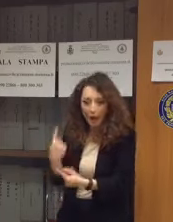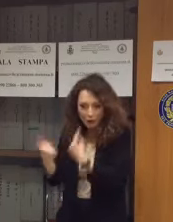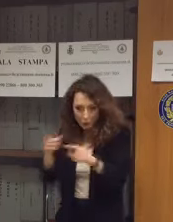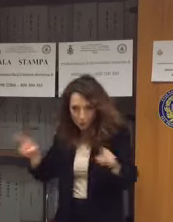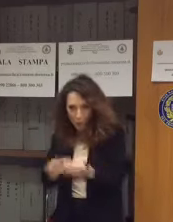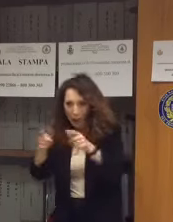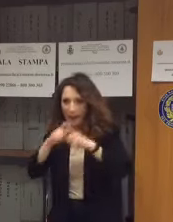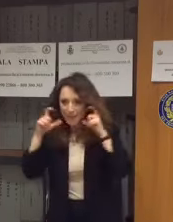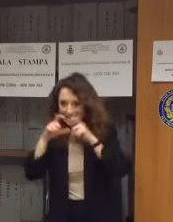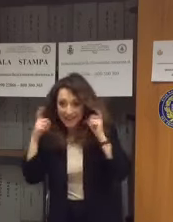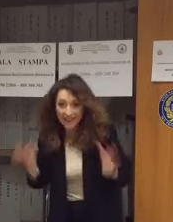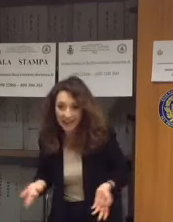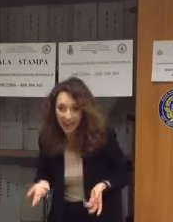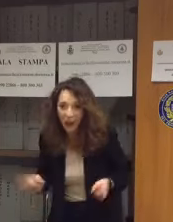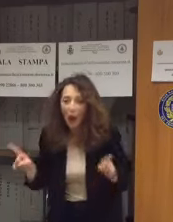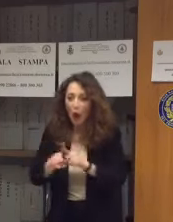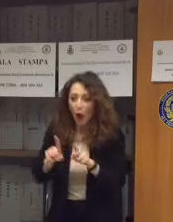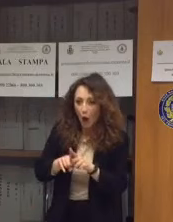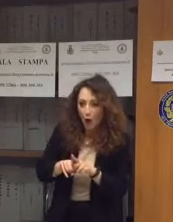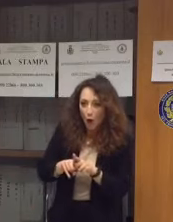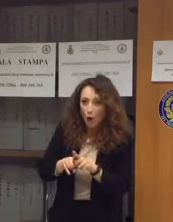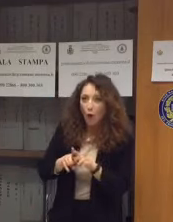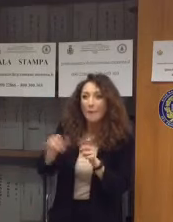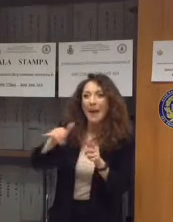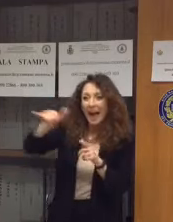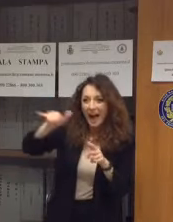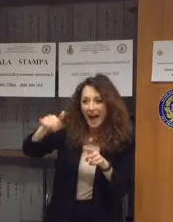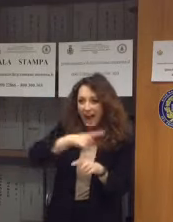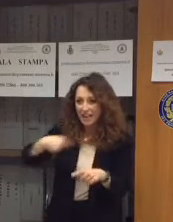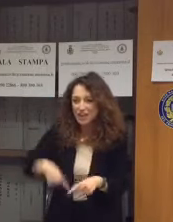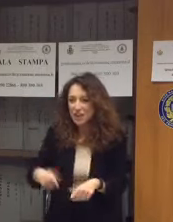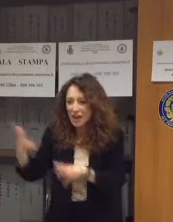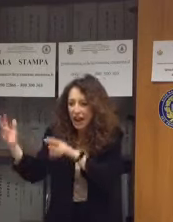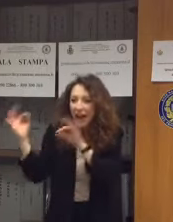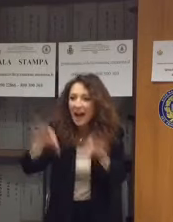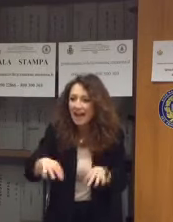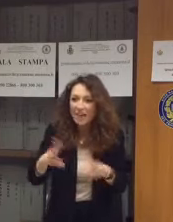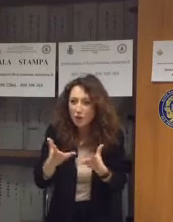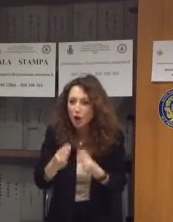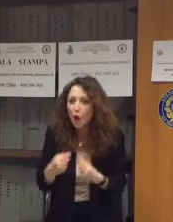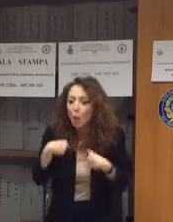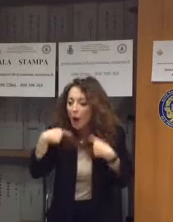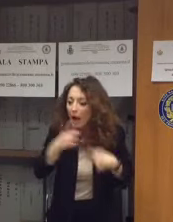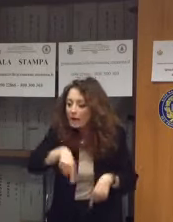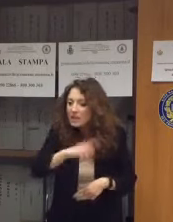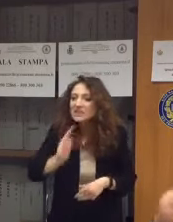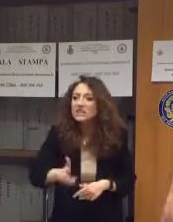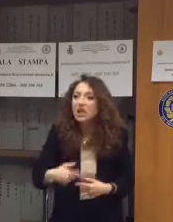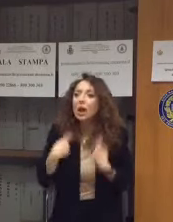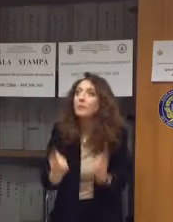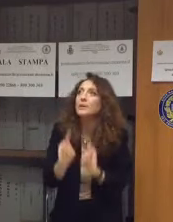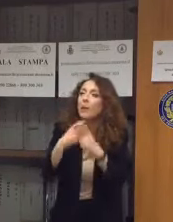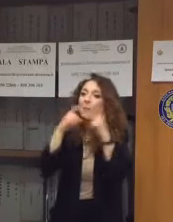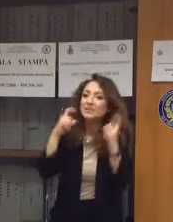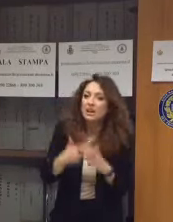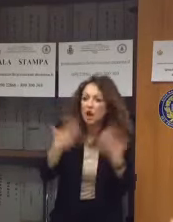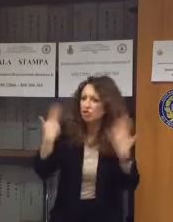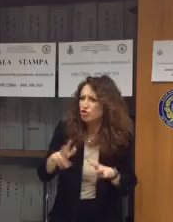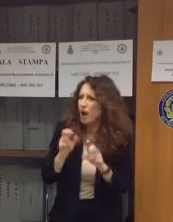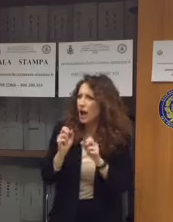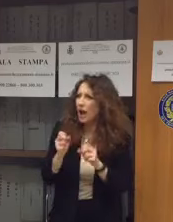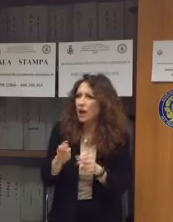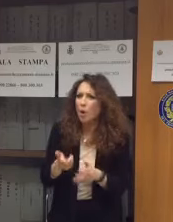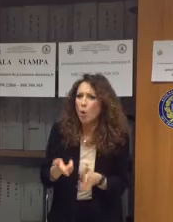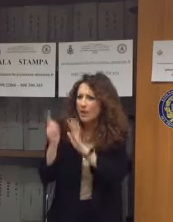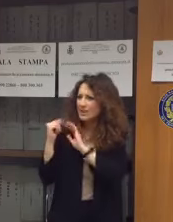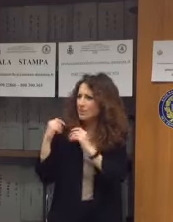come gli aerei della Cina, che non so che cosa hanno portato, e qui ancora aspettiamo le mascherine, è da una settimana che abbiamo annunciato la